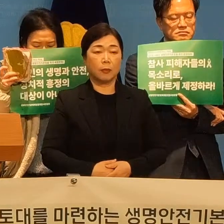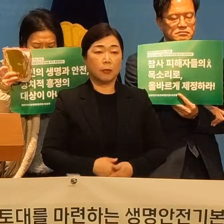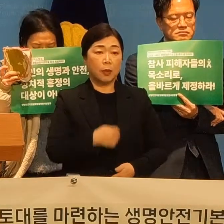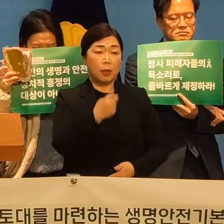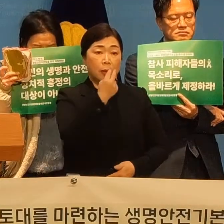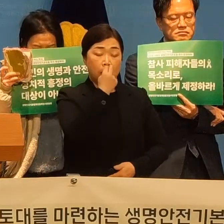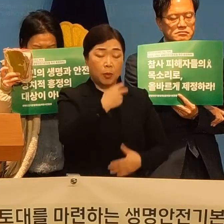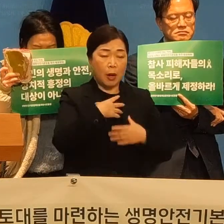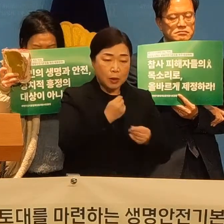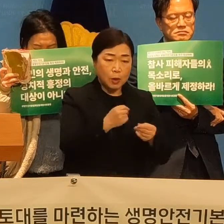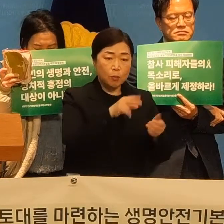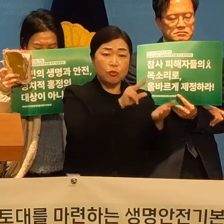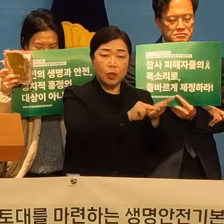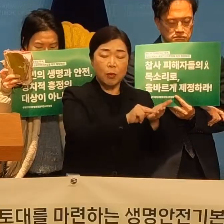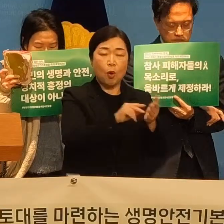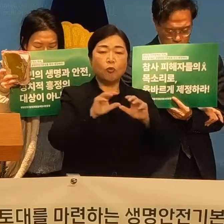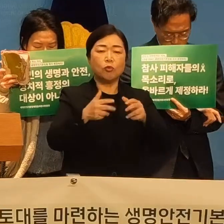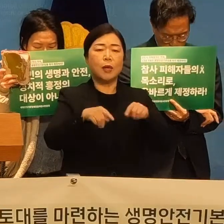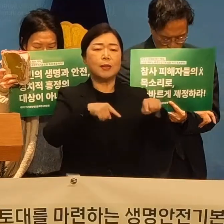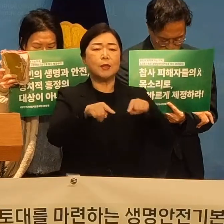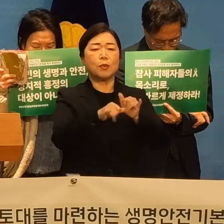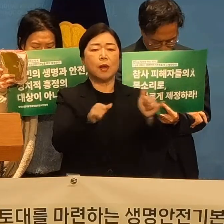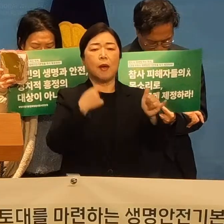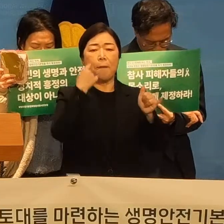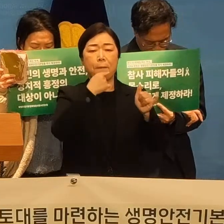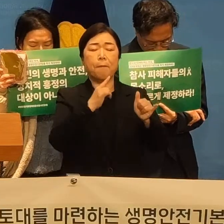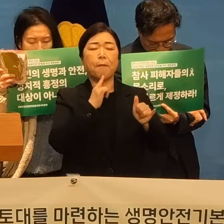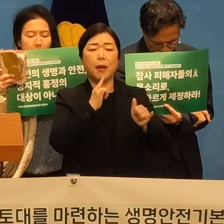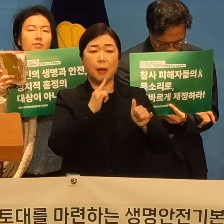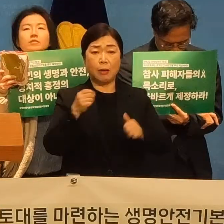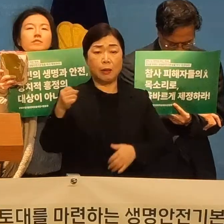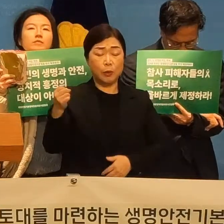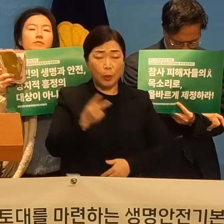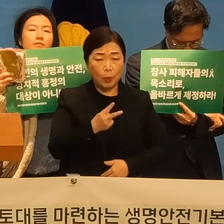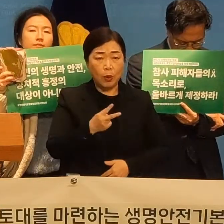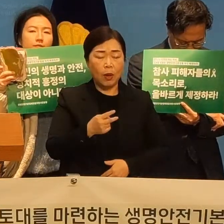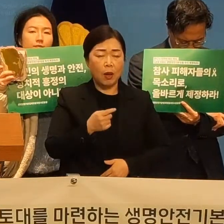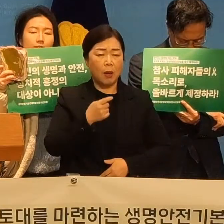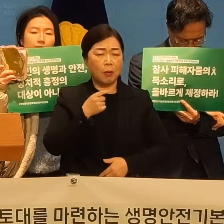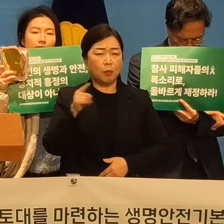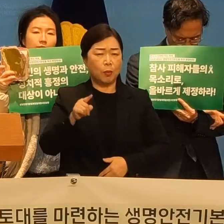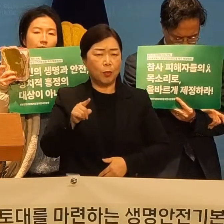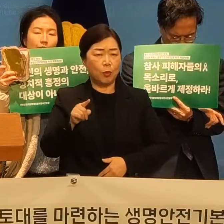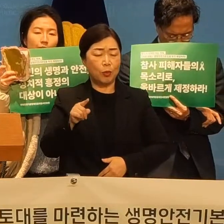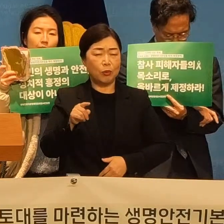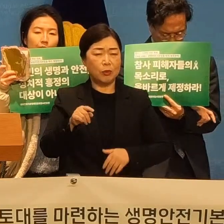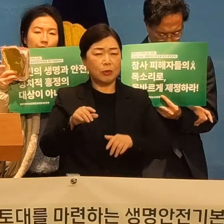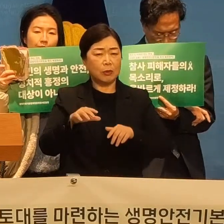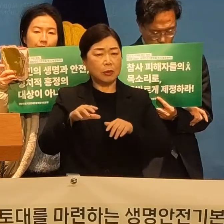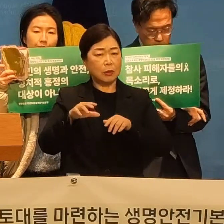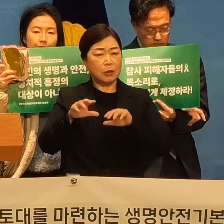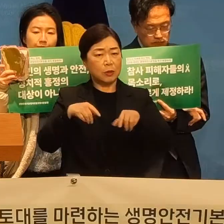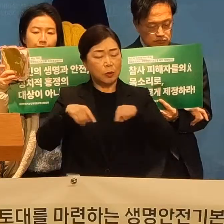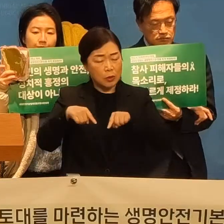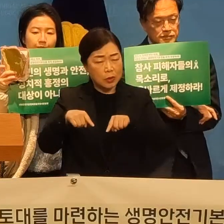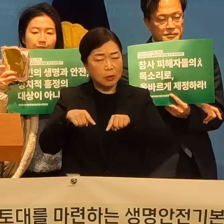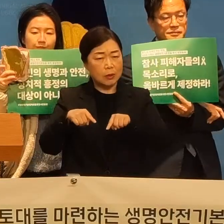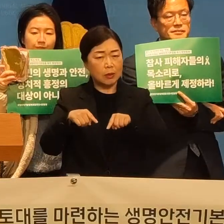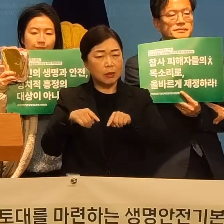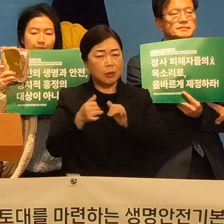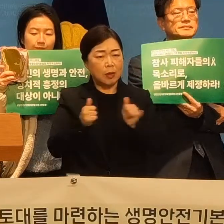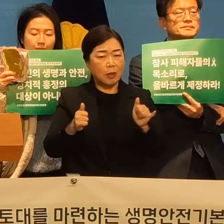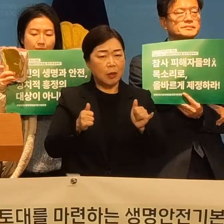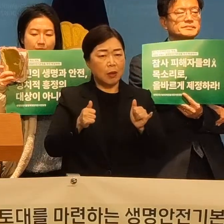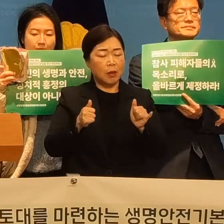생명안전에 대한 문제는 국가 지도자의 말씀과 단순히 어떤 동정으로만